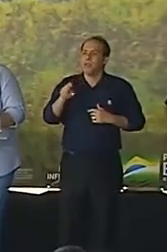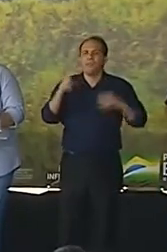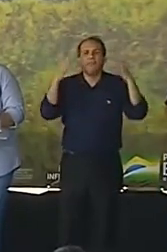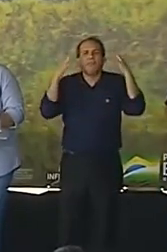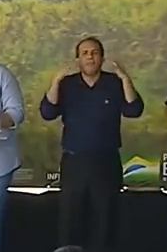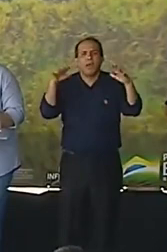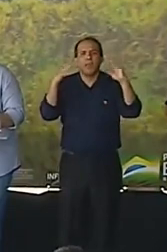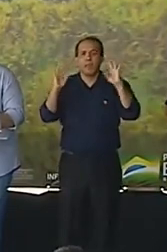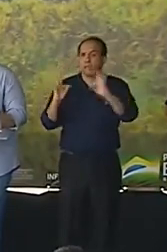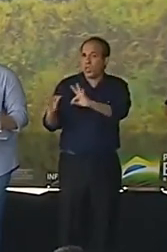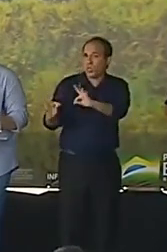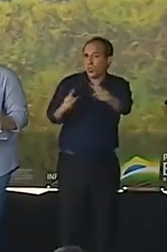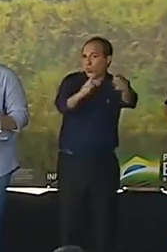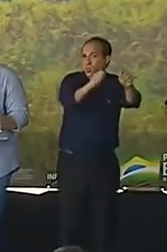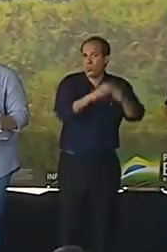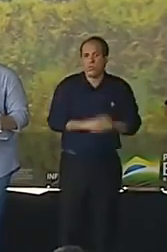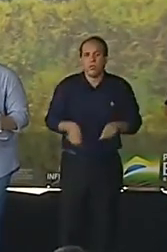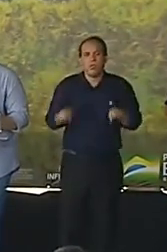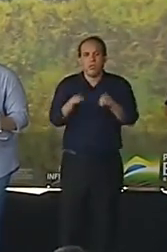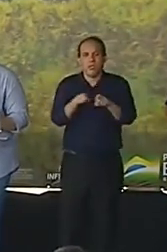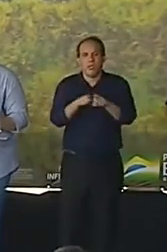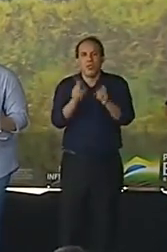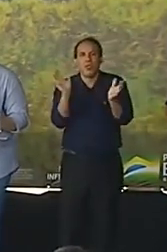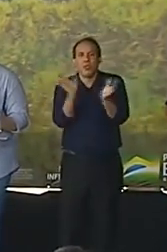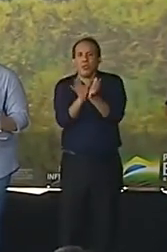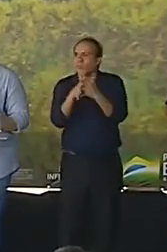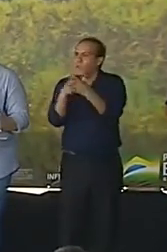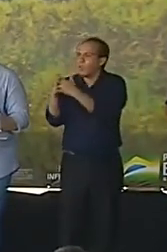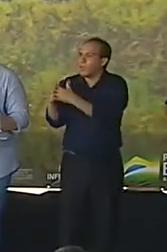Cabe homenagear os caminhoneiros que nunca perderam a fé.